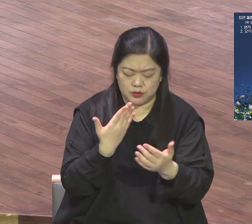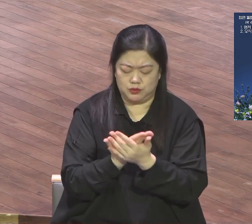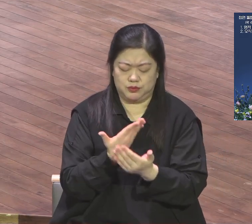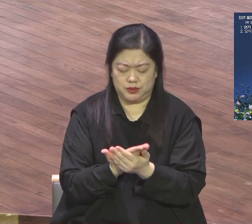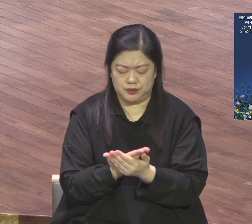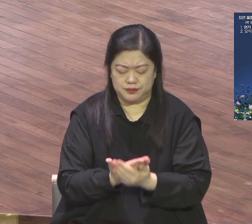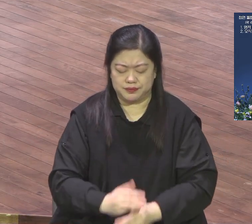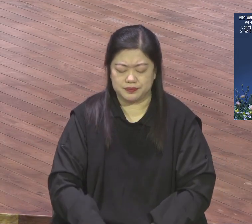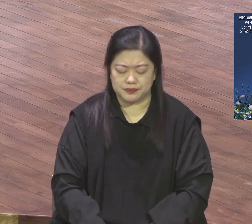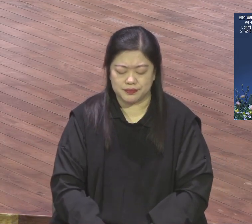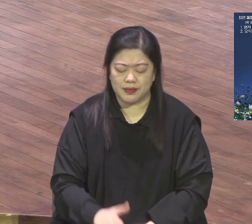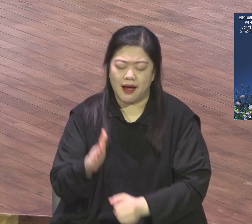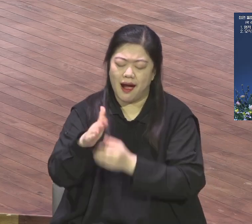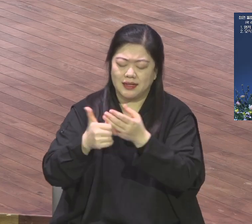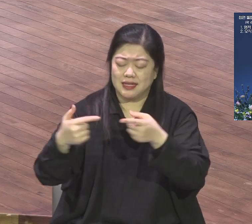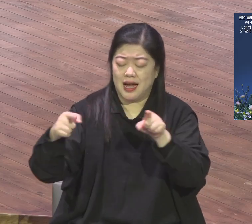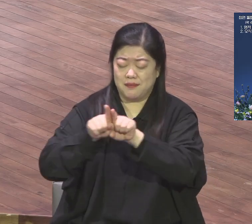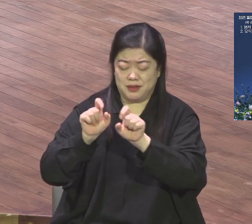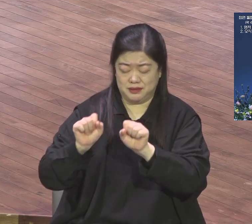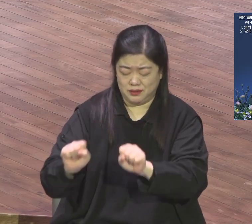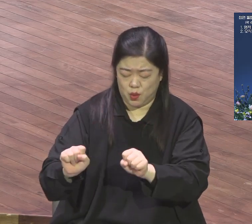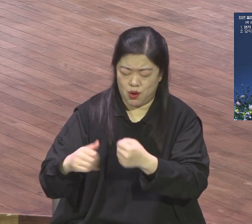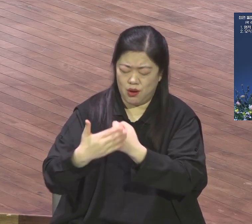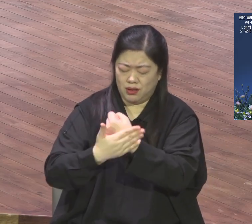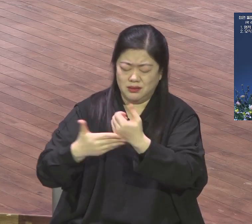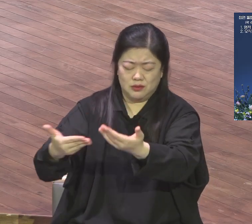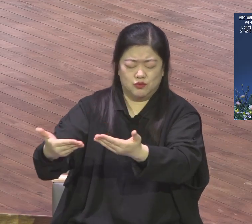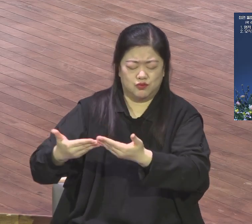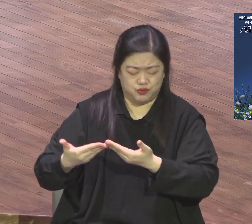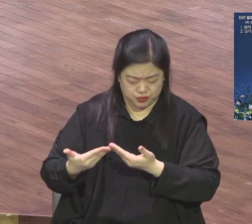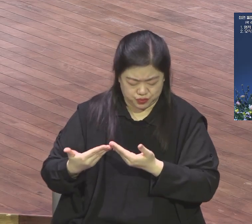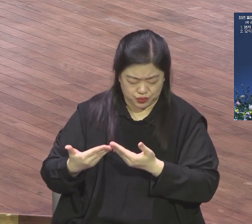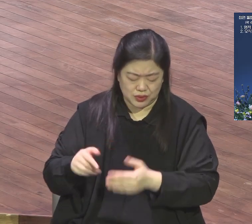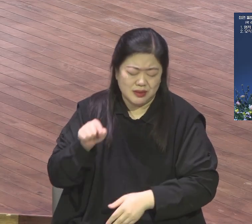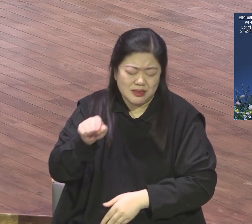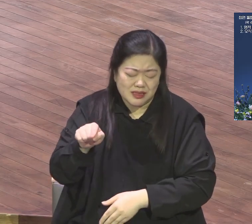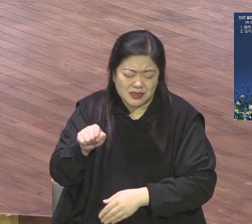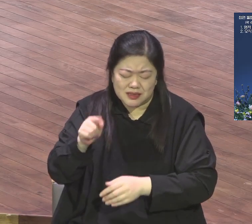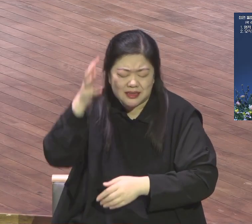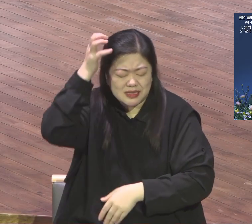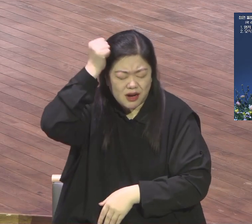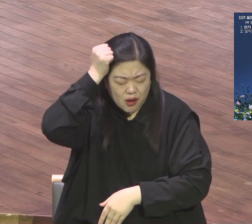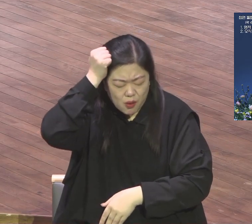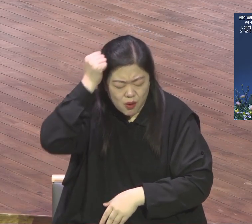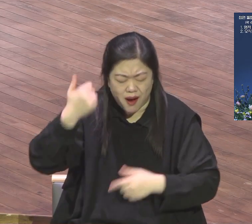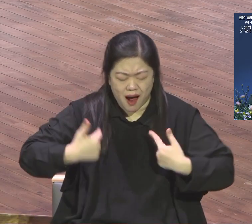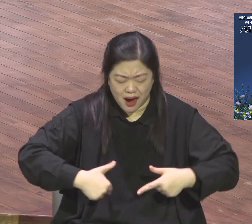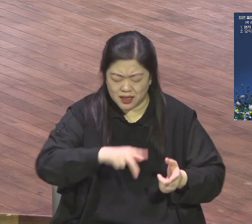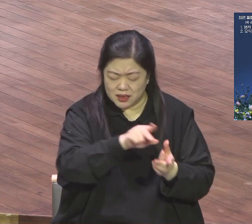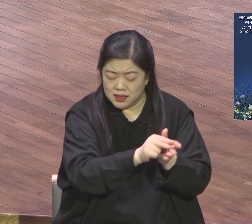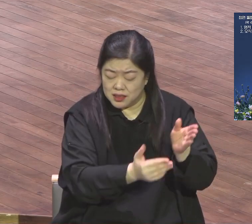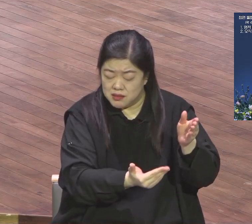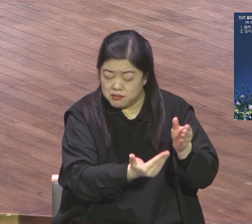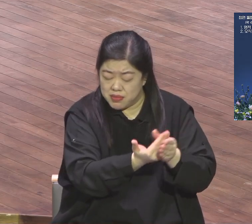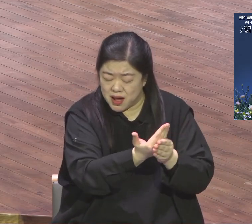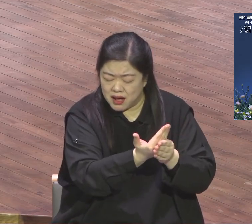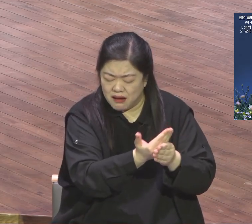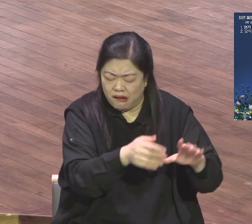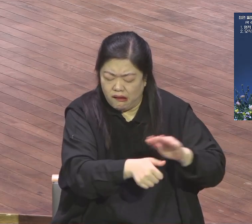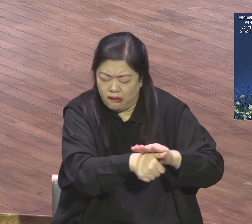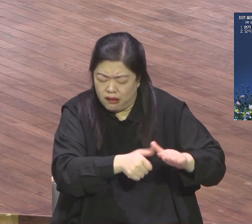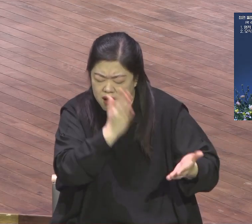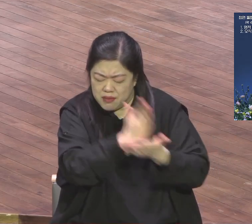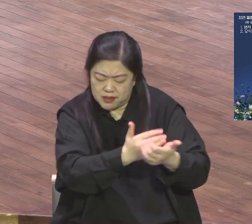하시고 하나님께서 어마어마한 은혜를 주셨는데 절대로 문제 사건 앞에서 흔들리지 않게 하시고 정면 돌파하는